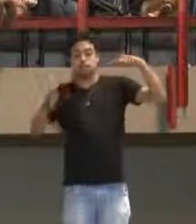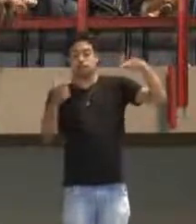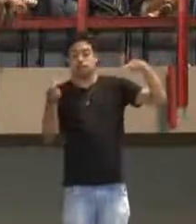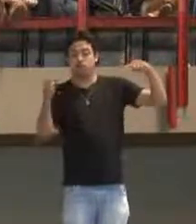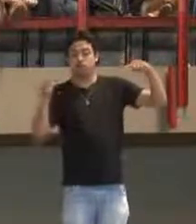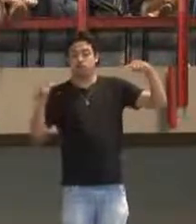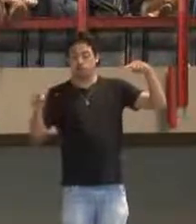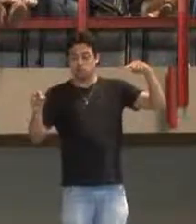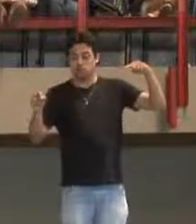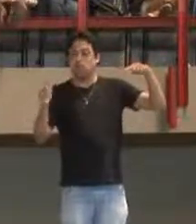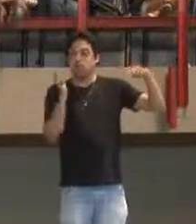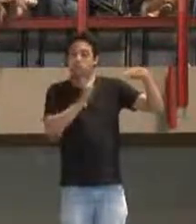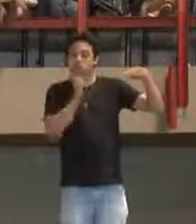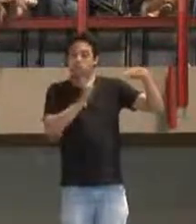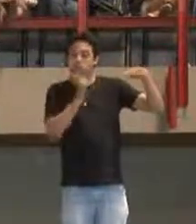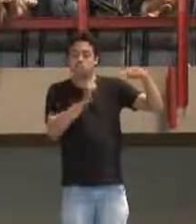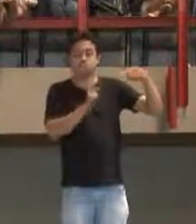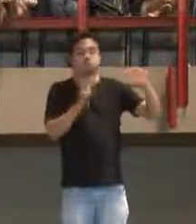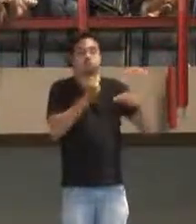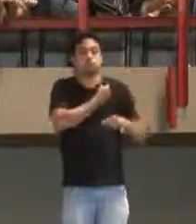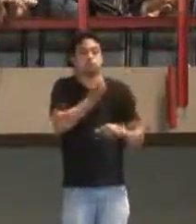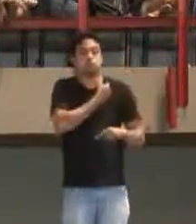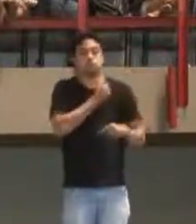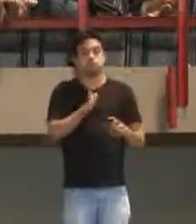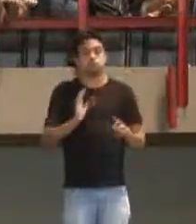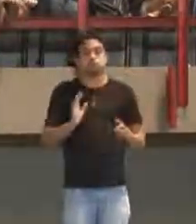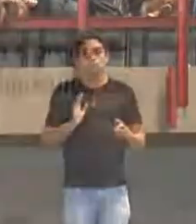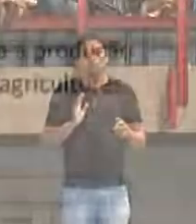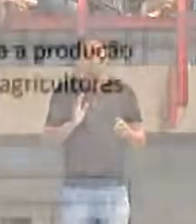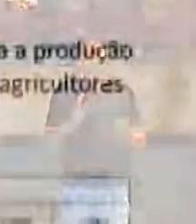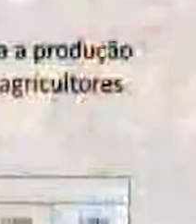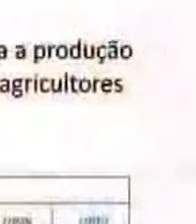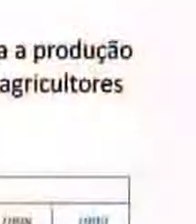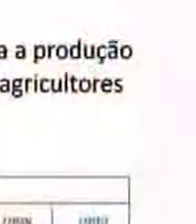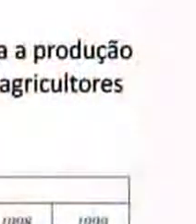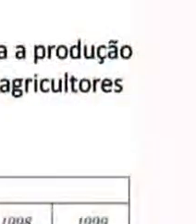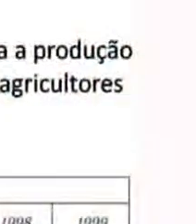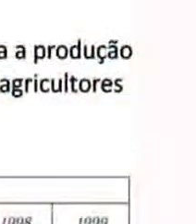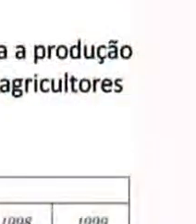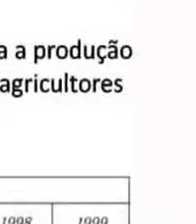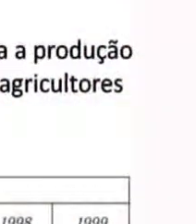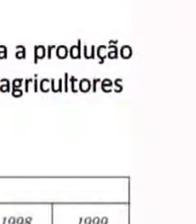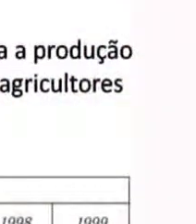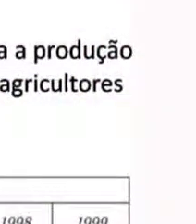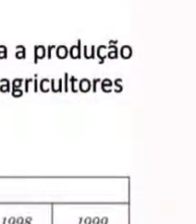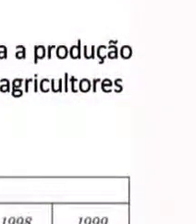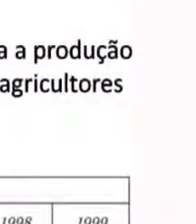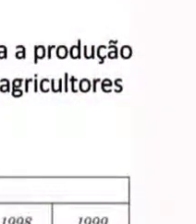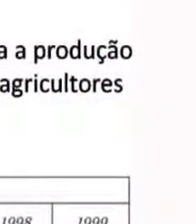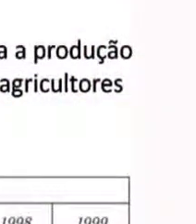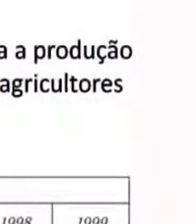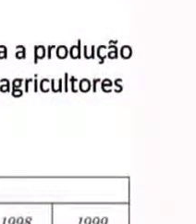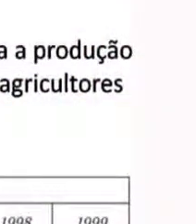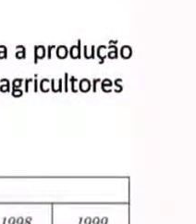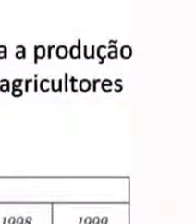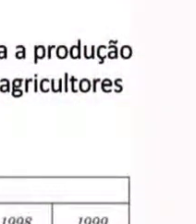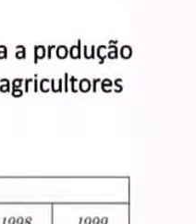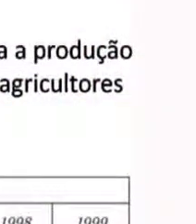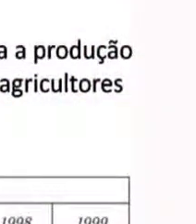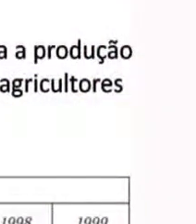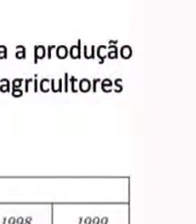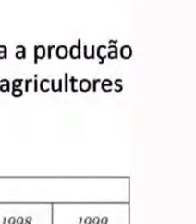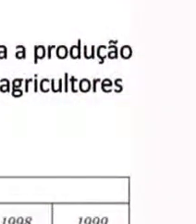20.000, que foi aquele número que vocês copiaram. Em 1996, ó,